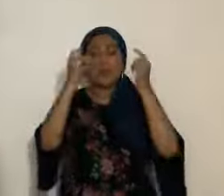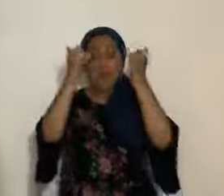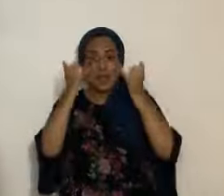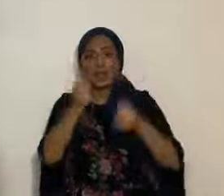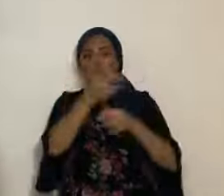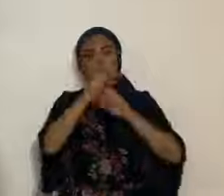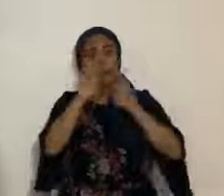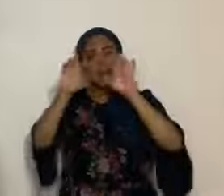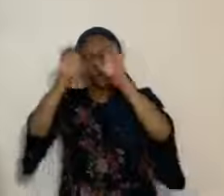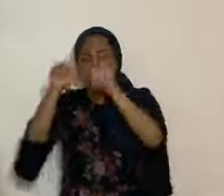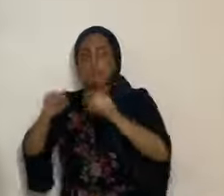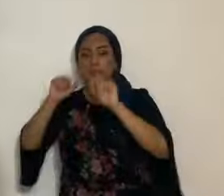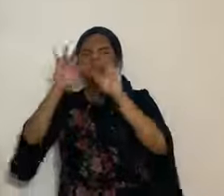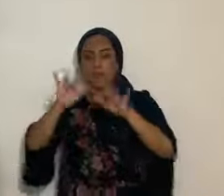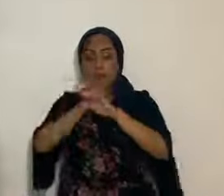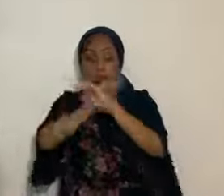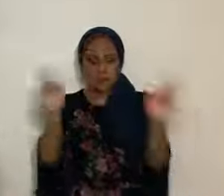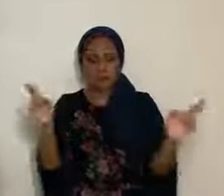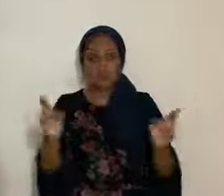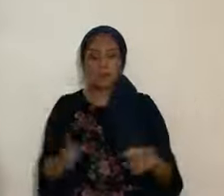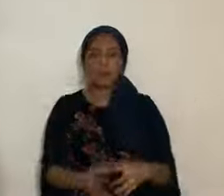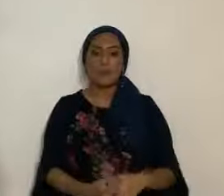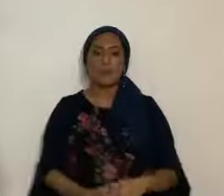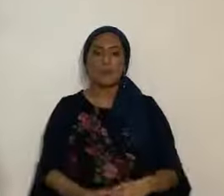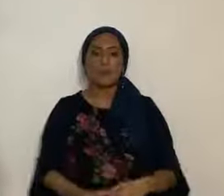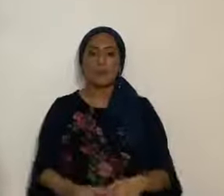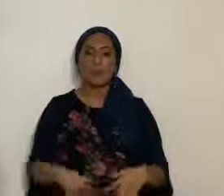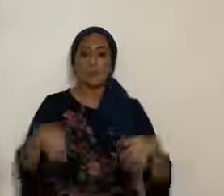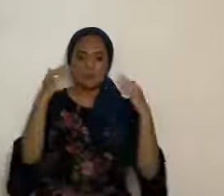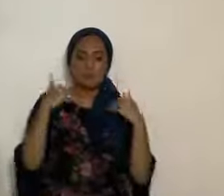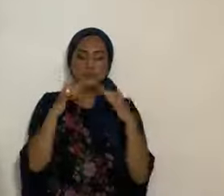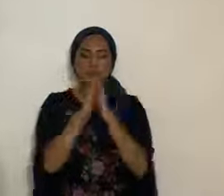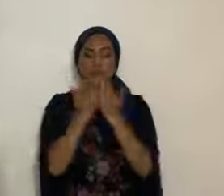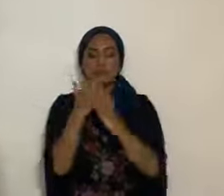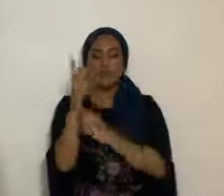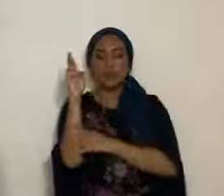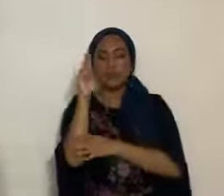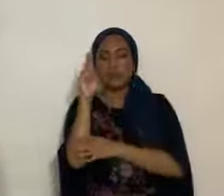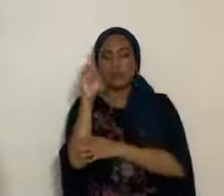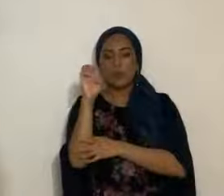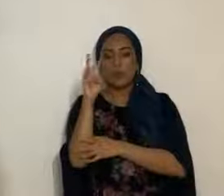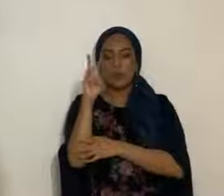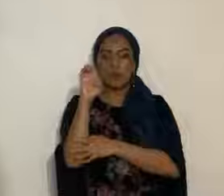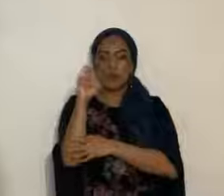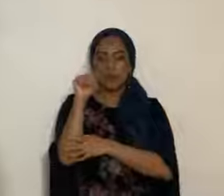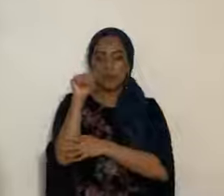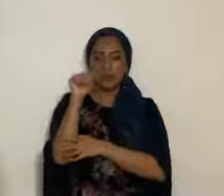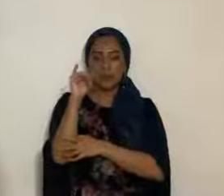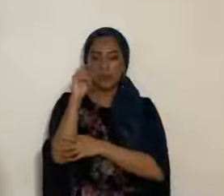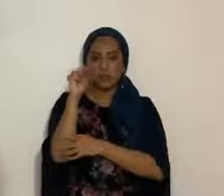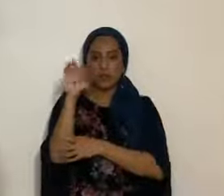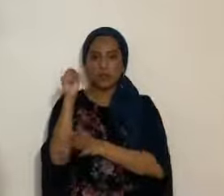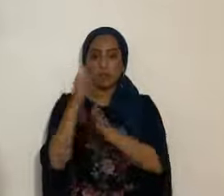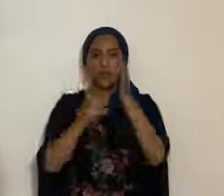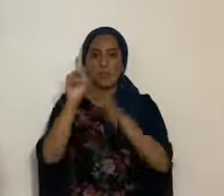alcanzado compasión. Y vamos al libro de Apocalipsis, al capítulo 1, por favor. En